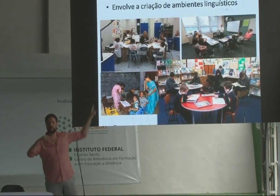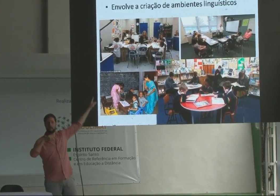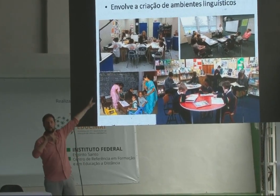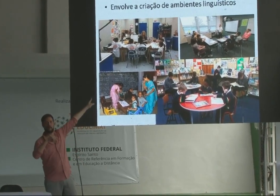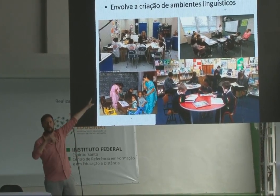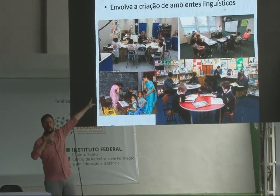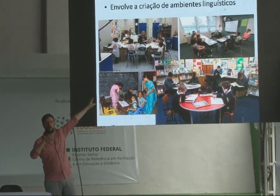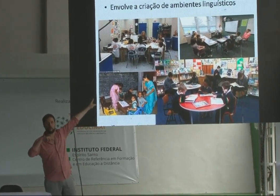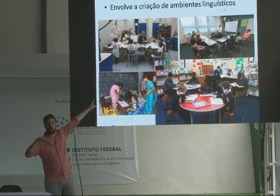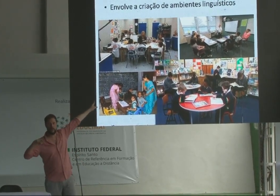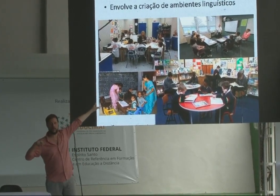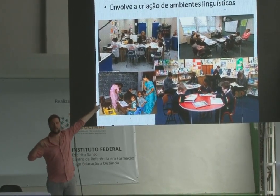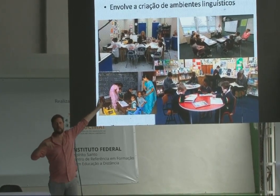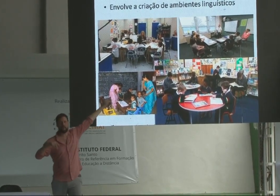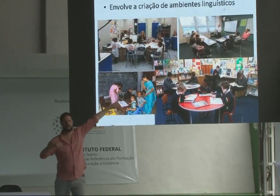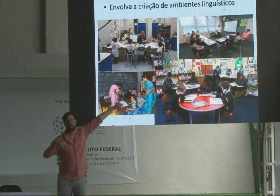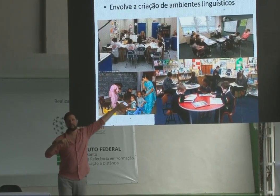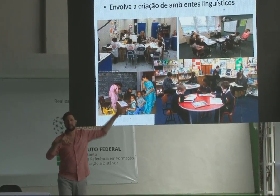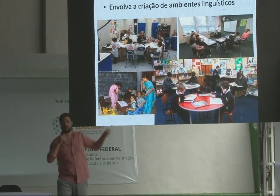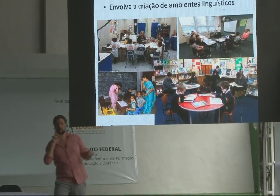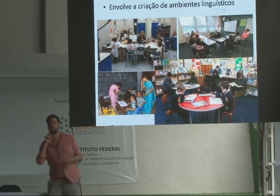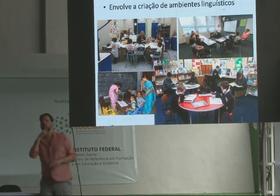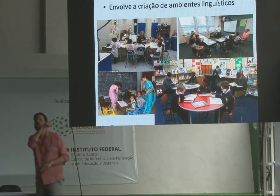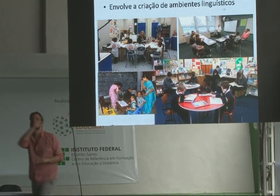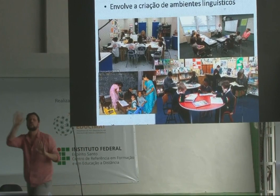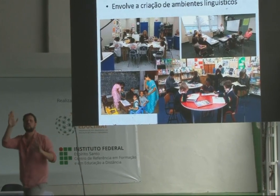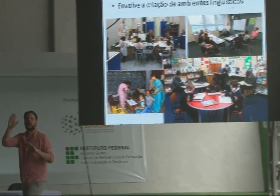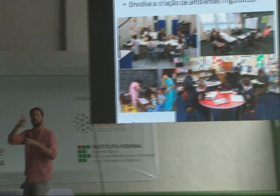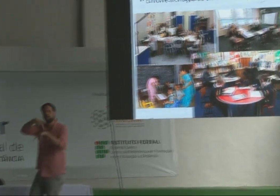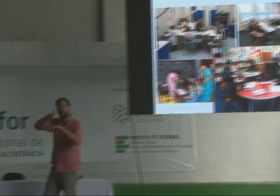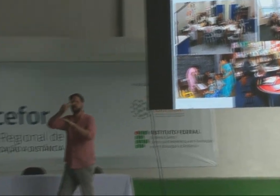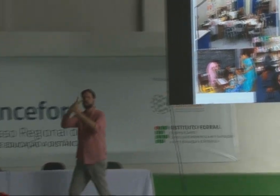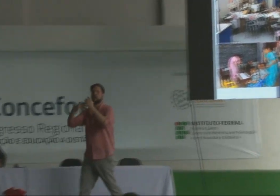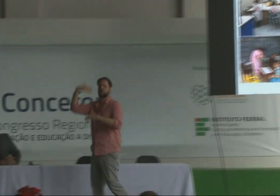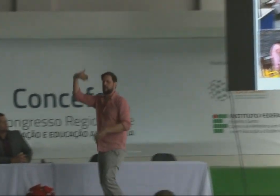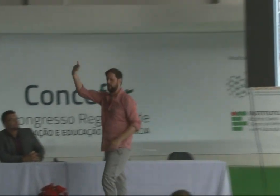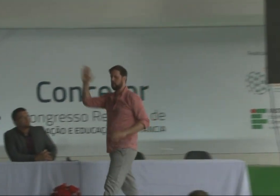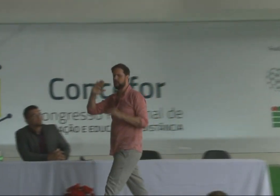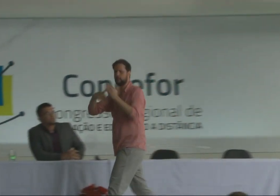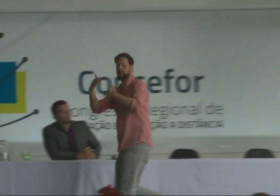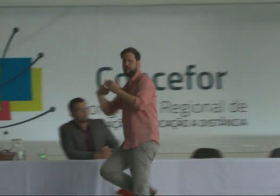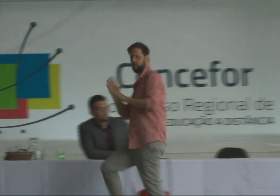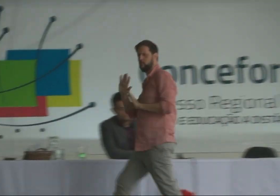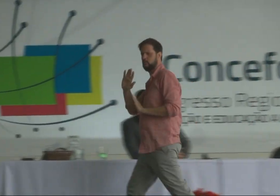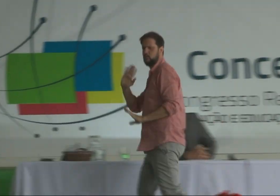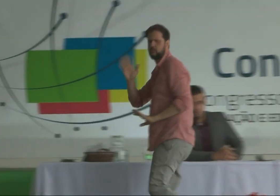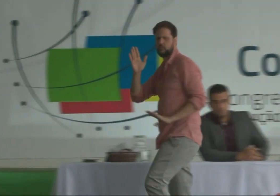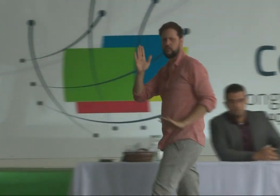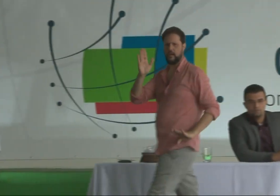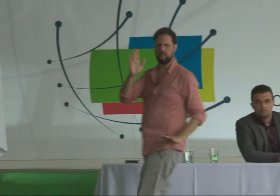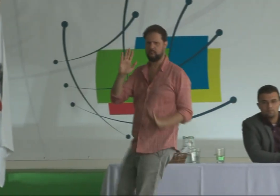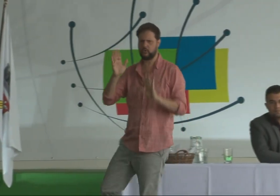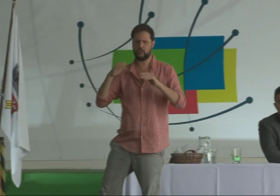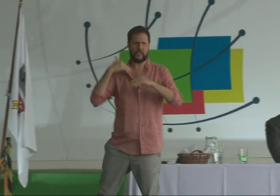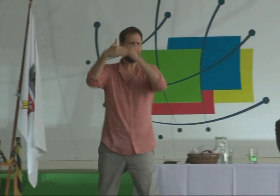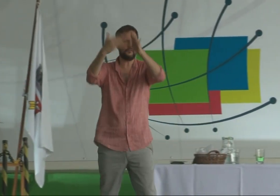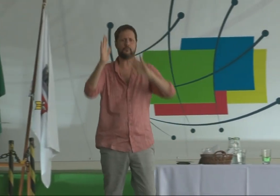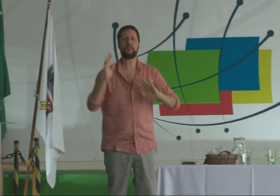e na Noruega, logo acima. Então, são exemplos em que as políticas de educação de língua já estão bastante avançadas, elas já estão